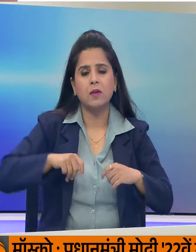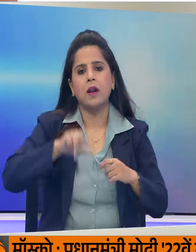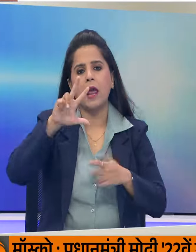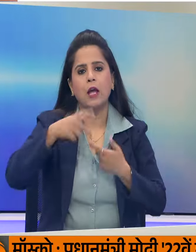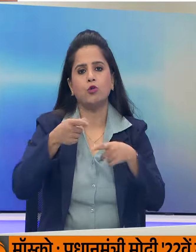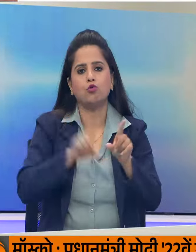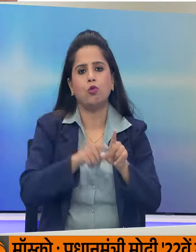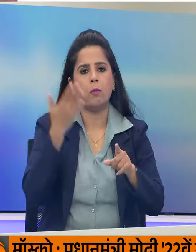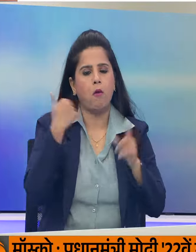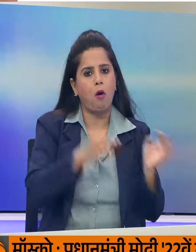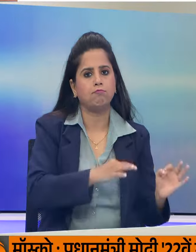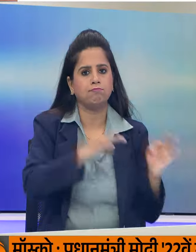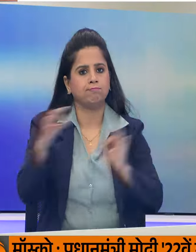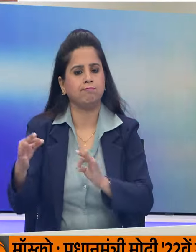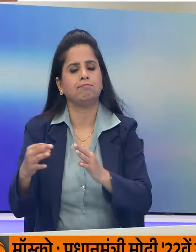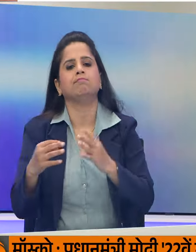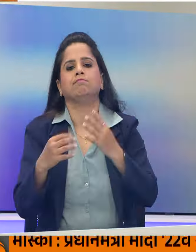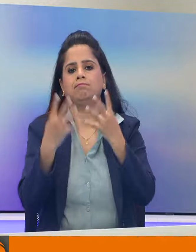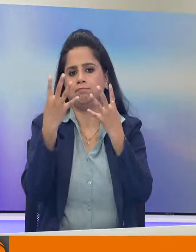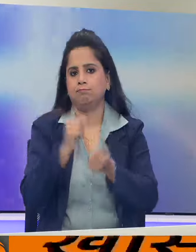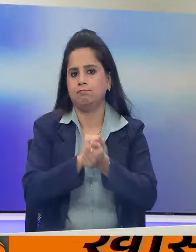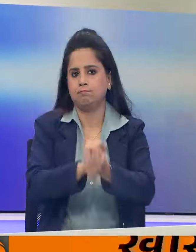जुलाई तक बढ़ा दी थी।